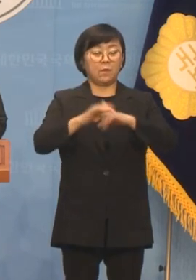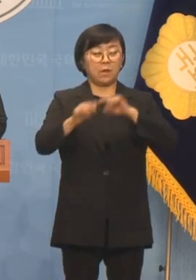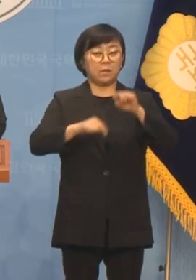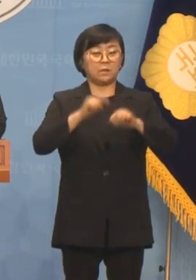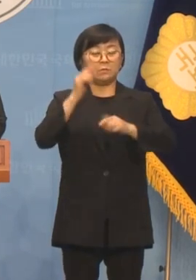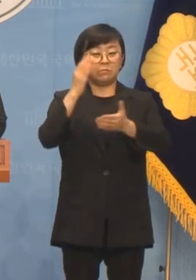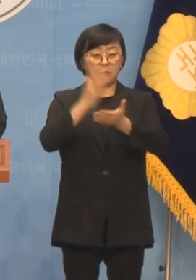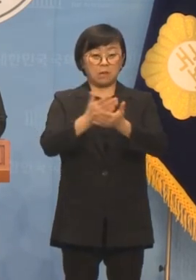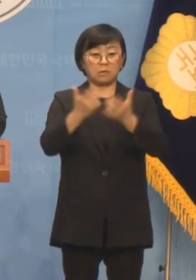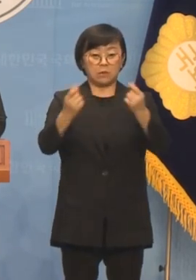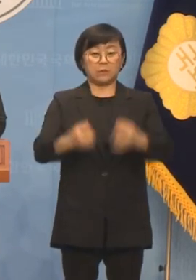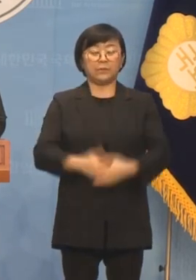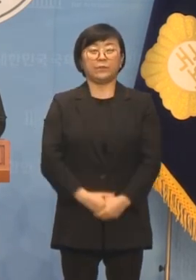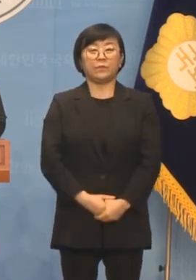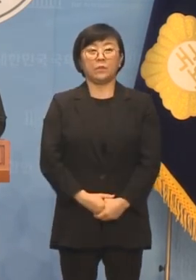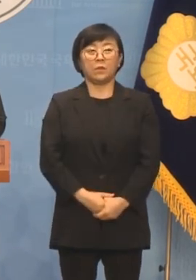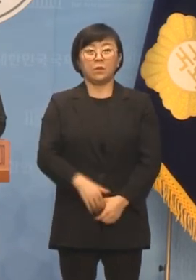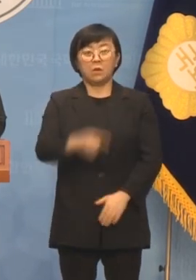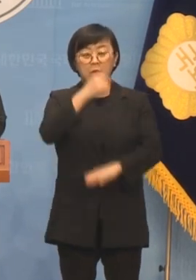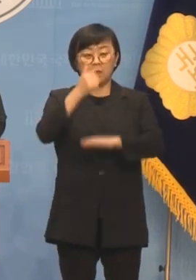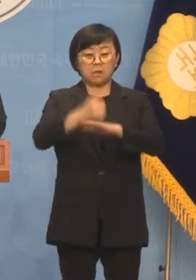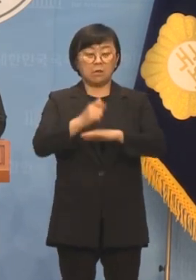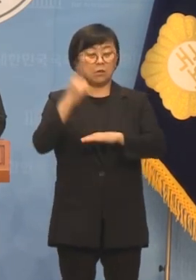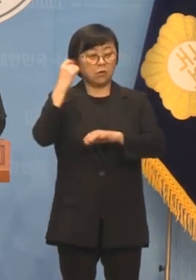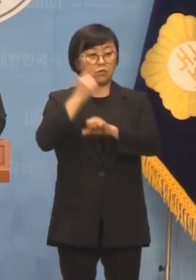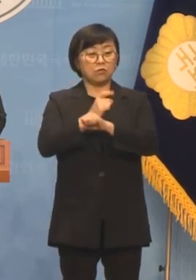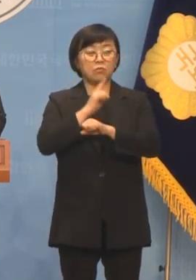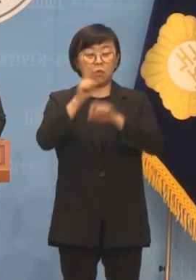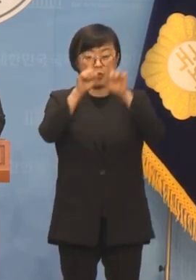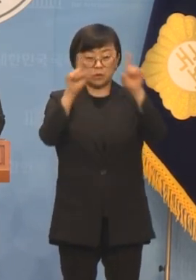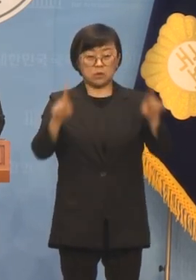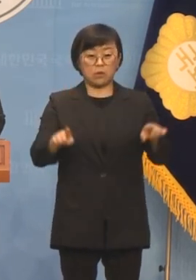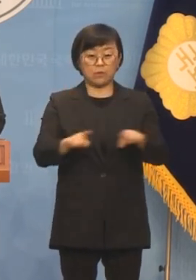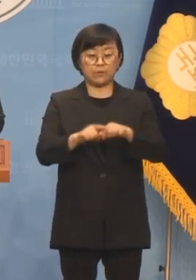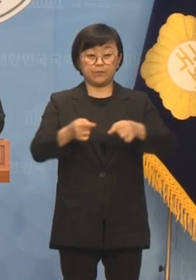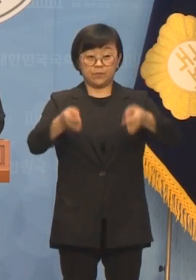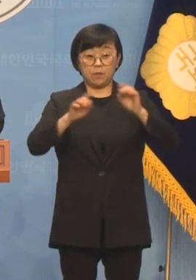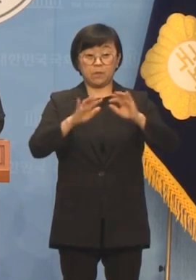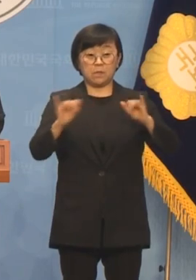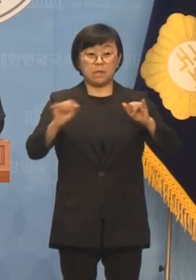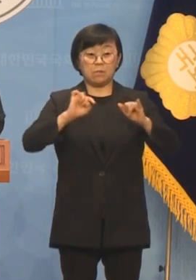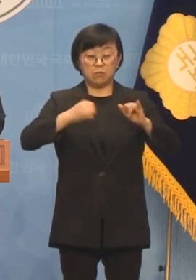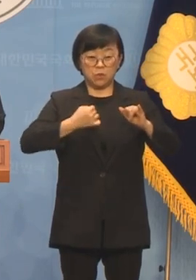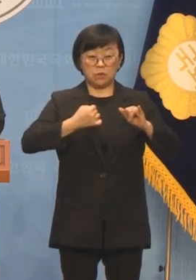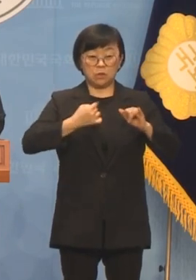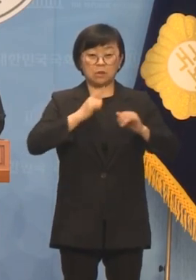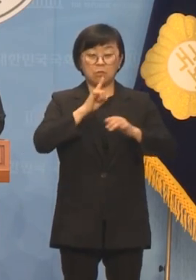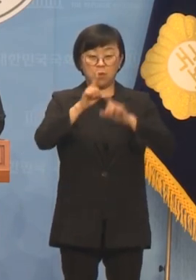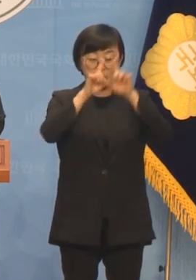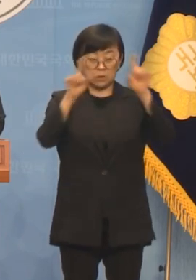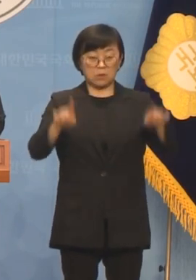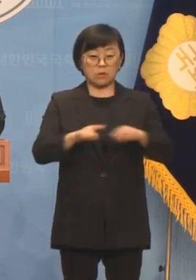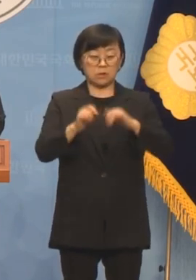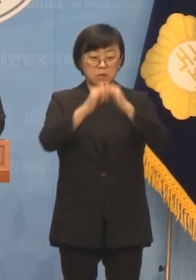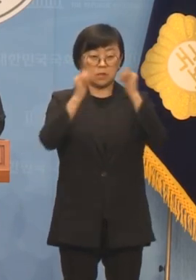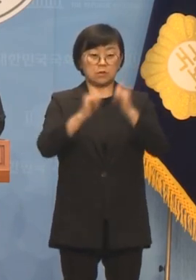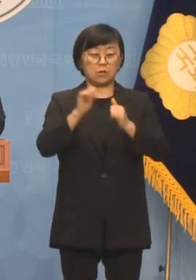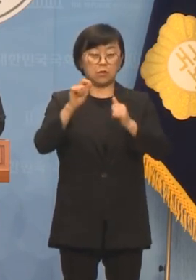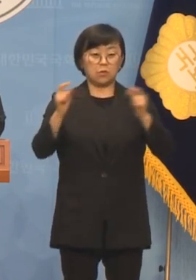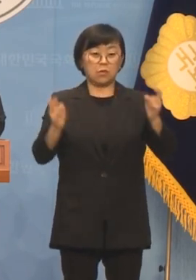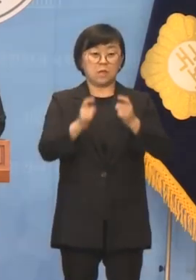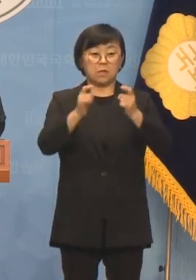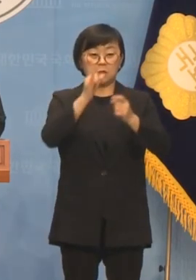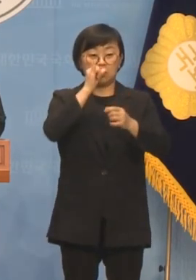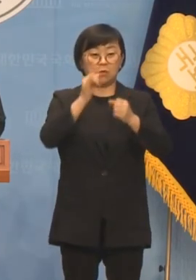없습니다. 확인 결과 연구보고서에 참여자는 본인들의 보고서가 사회적 논란이